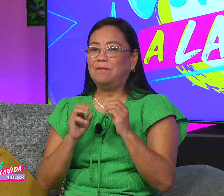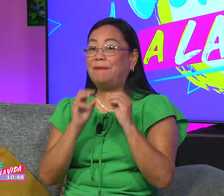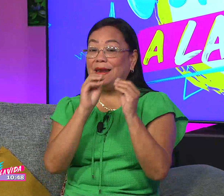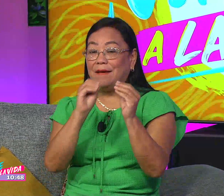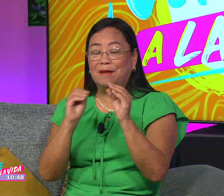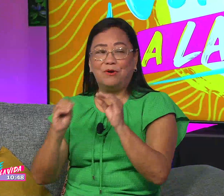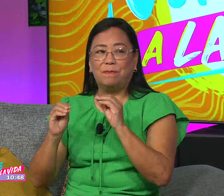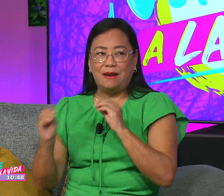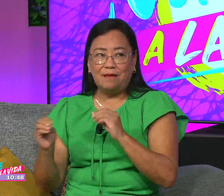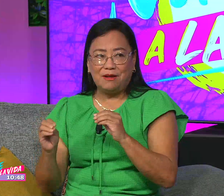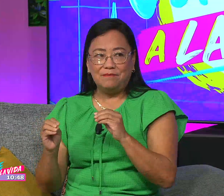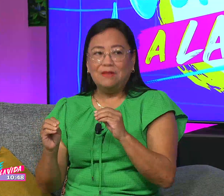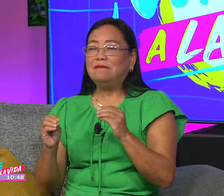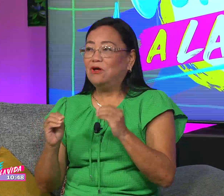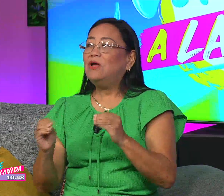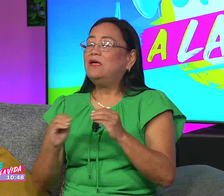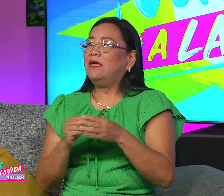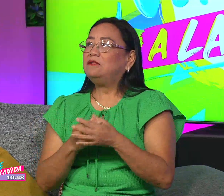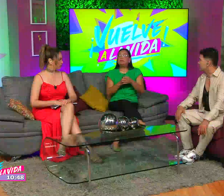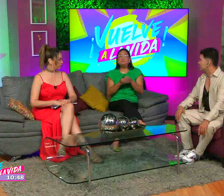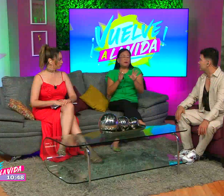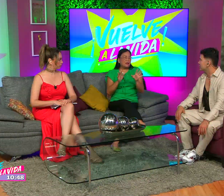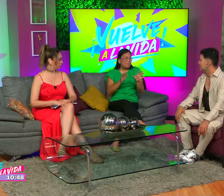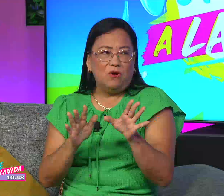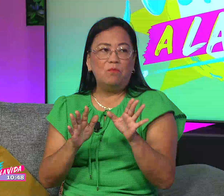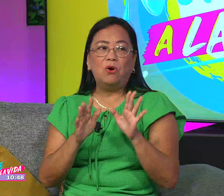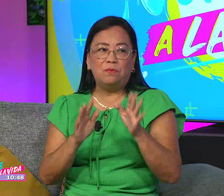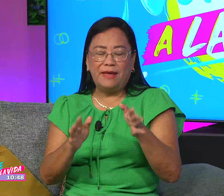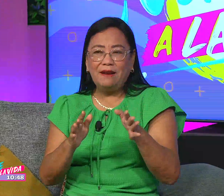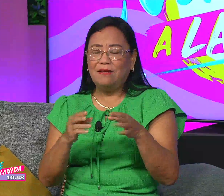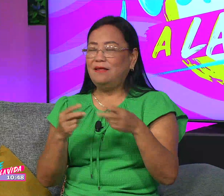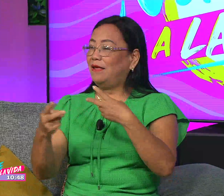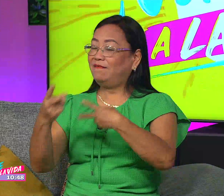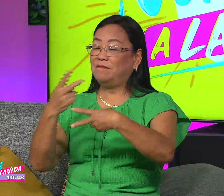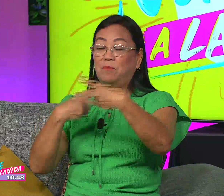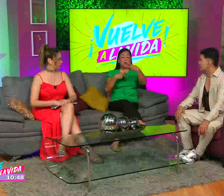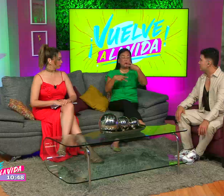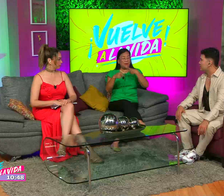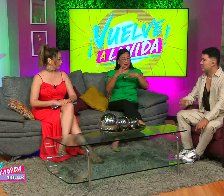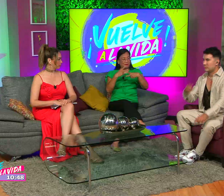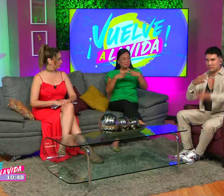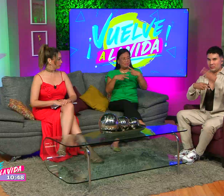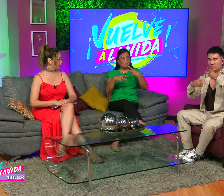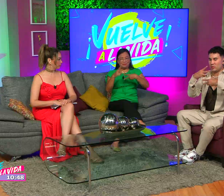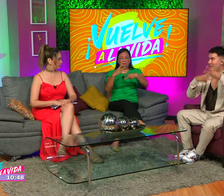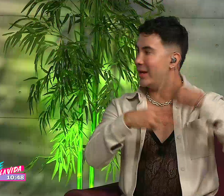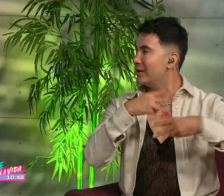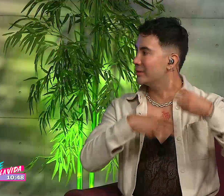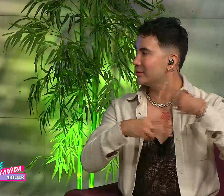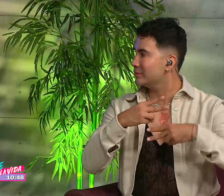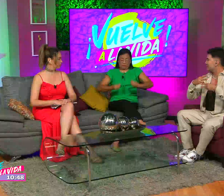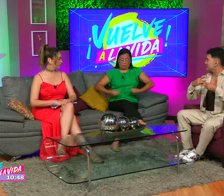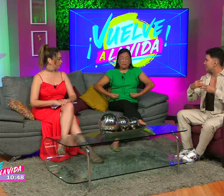palabra por palabra. Entonces, por ejemplo, volver es volver, volver, vida.